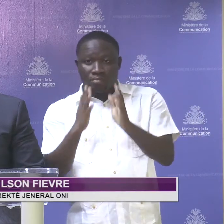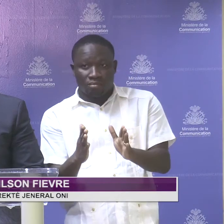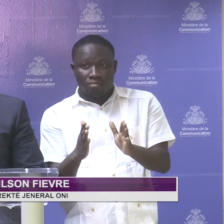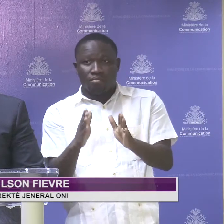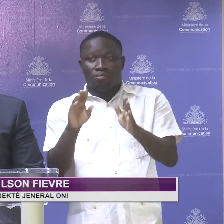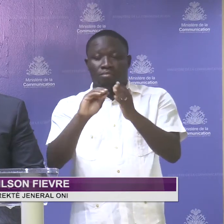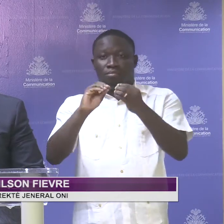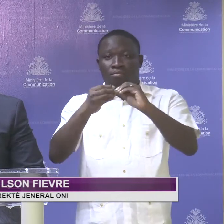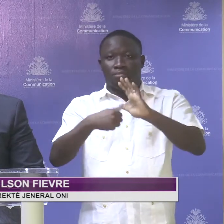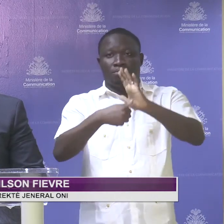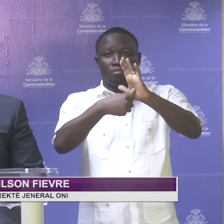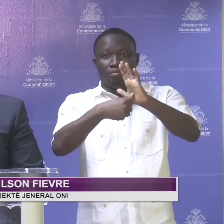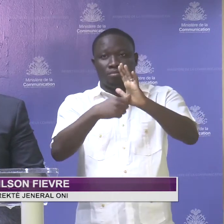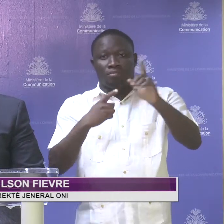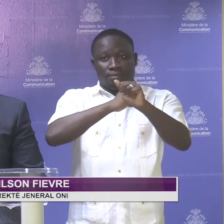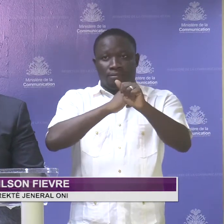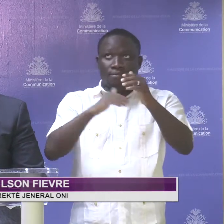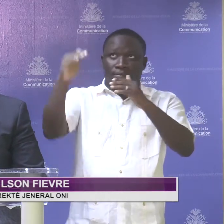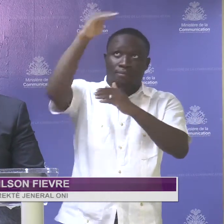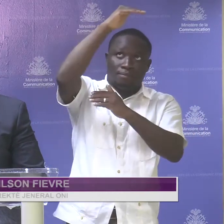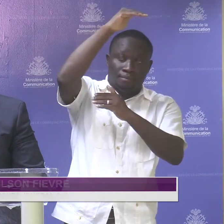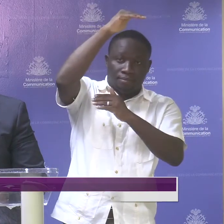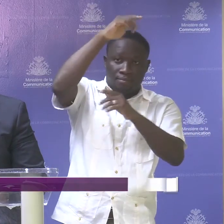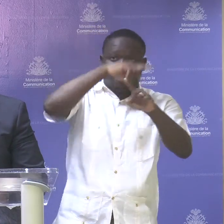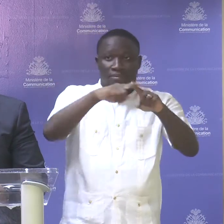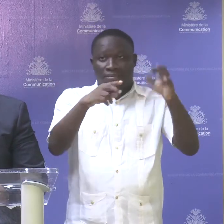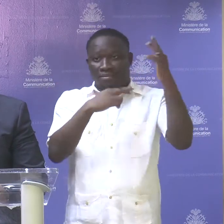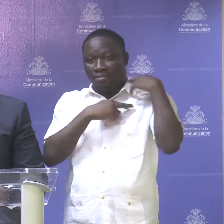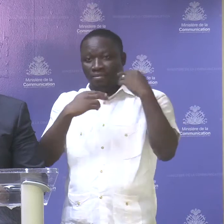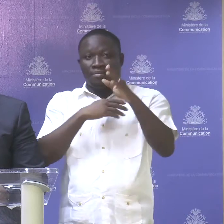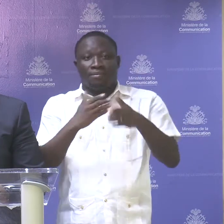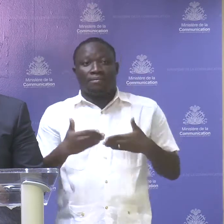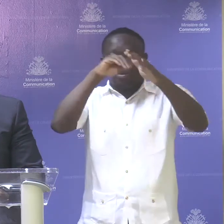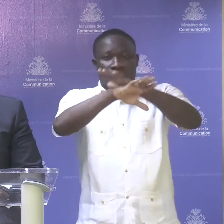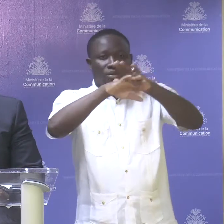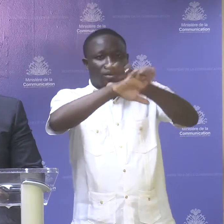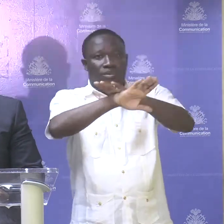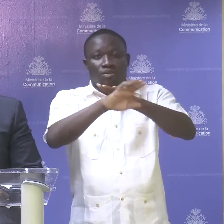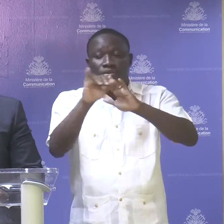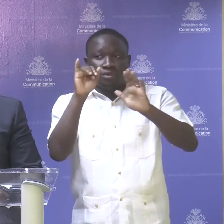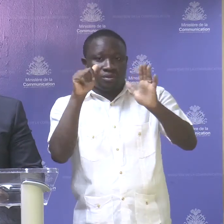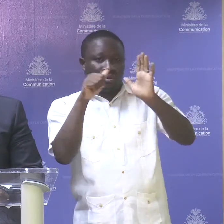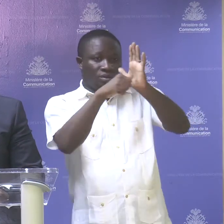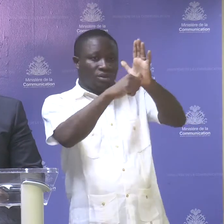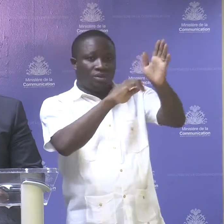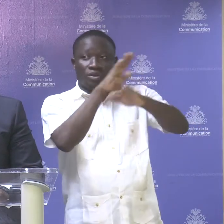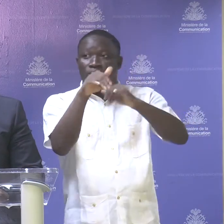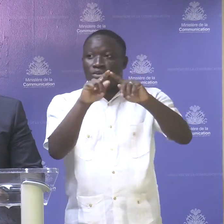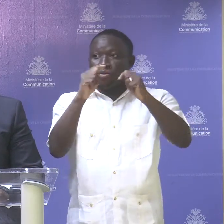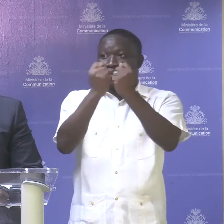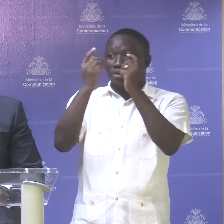numéro d'identification qui doit suivre jusqu'à la vie. Attribution non, c'est fait 4 pour tous les citoyens de la naissance. Pour nous identifier tous les citoyens, ça